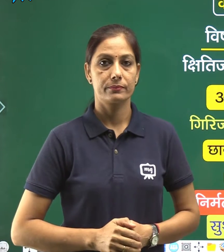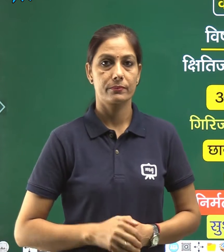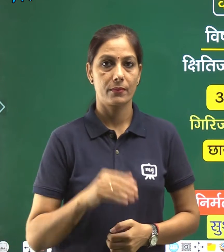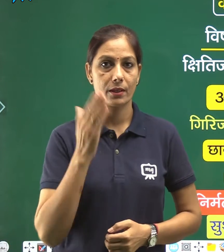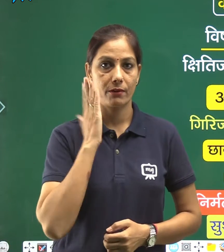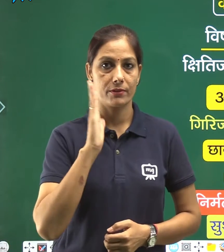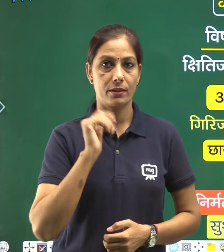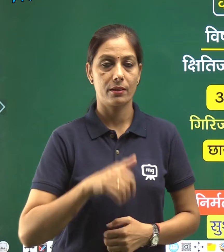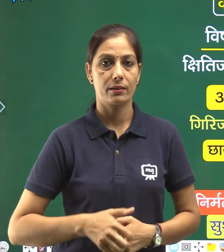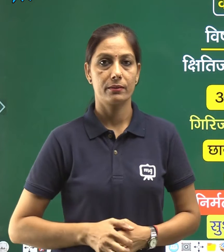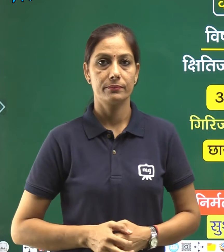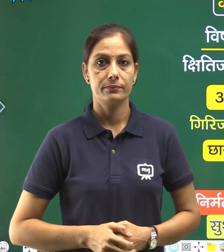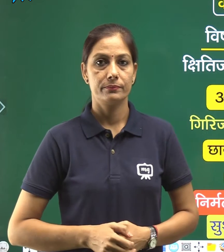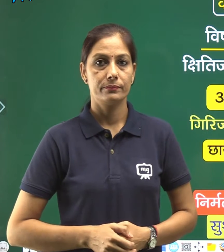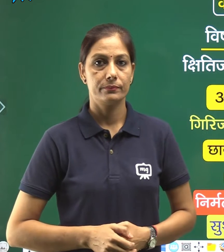कविता है